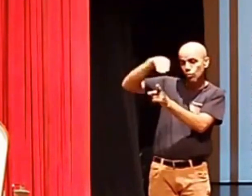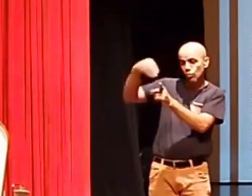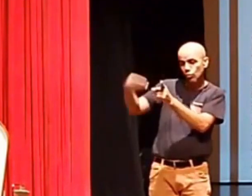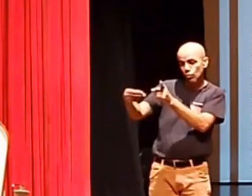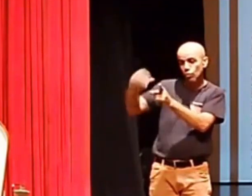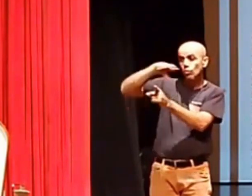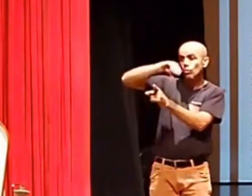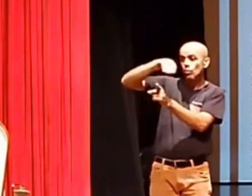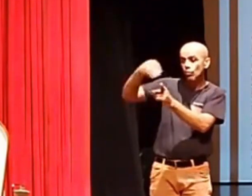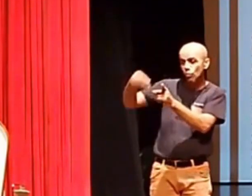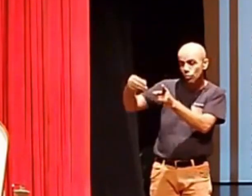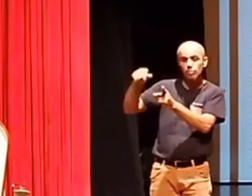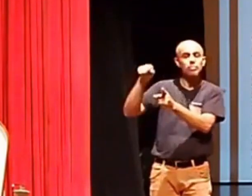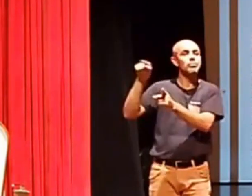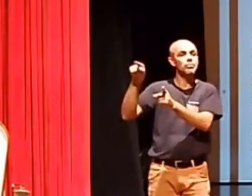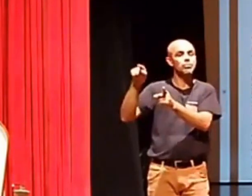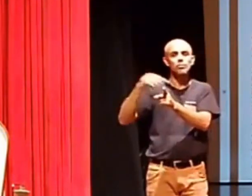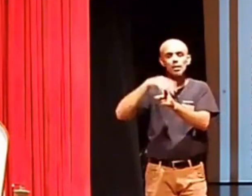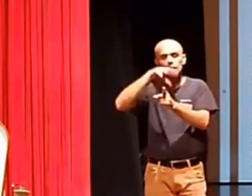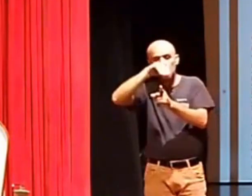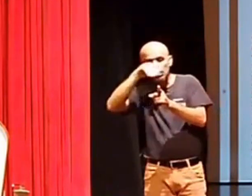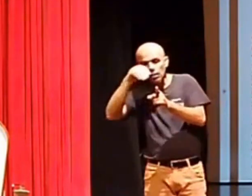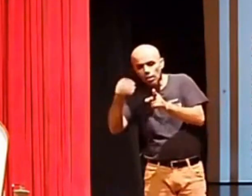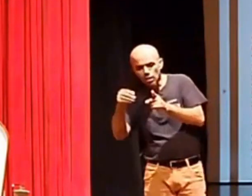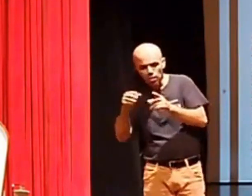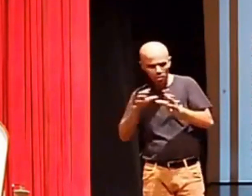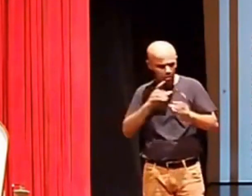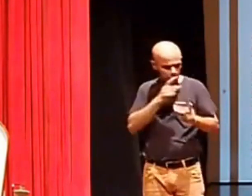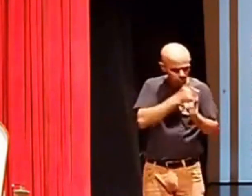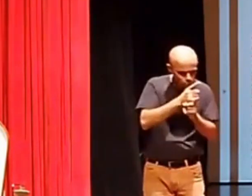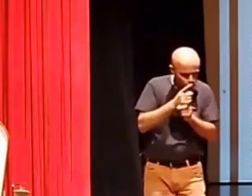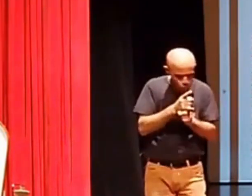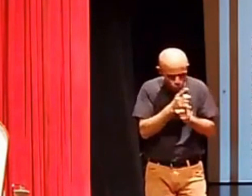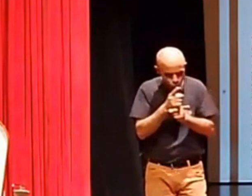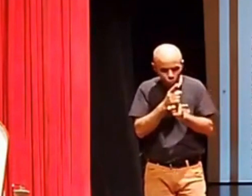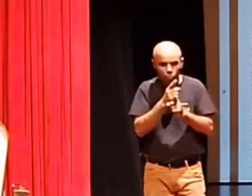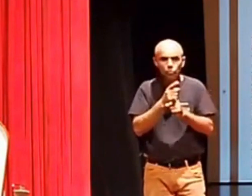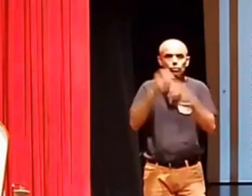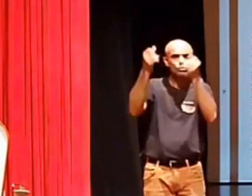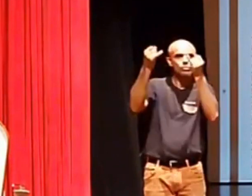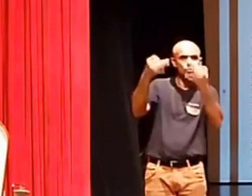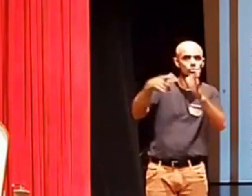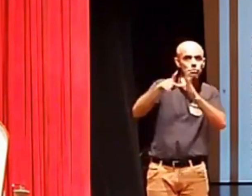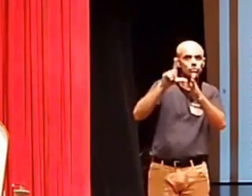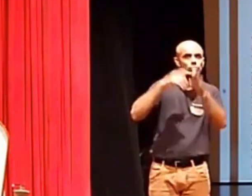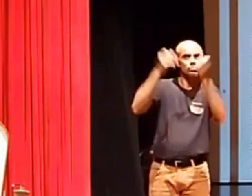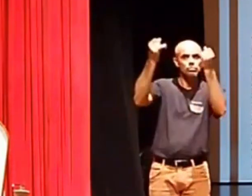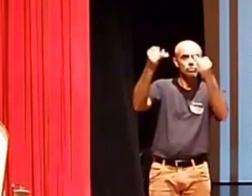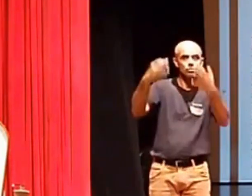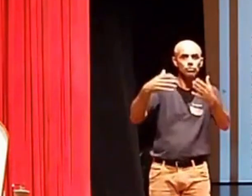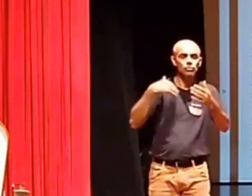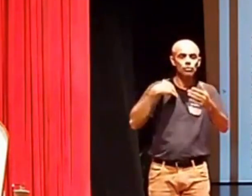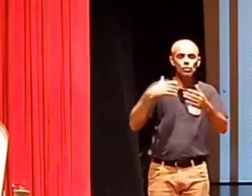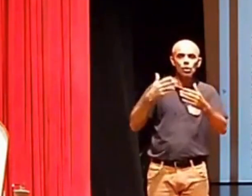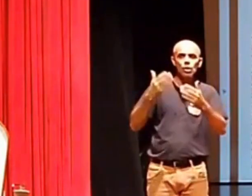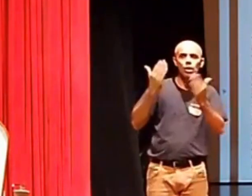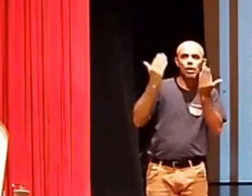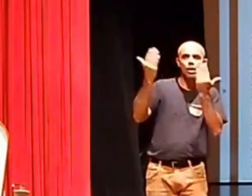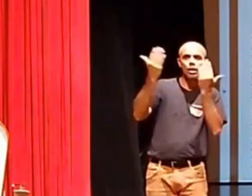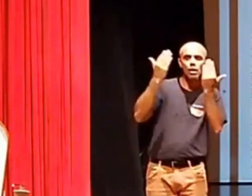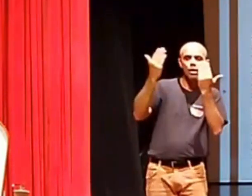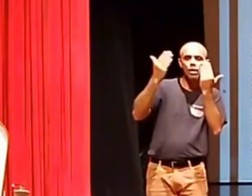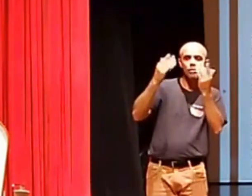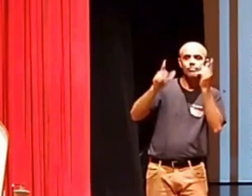da radiografia panorâmica, a partir da angulação do POB, que é aquilo que eu expliquei para vocês, a gente vai